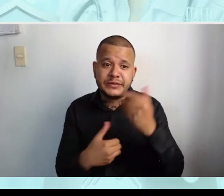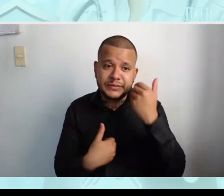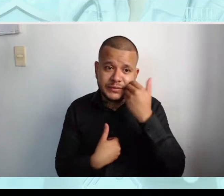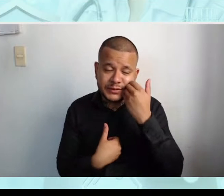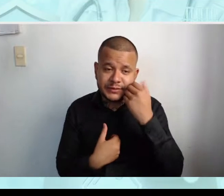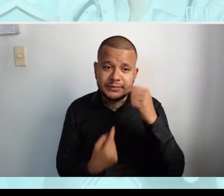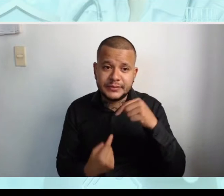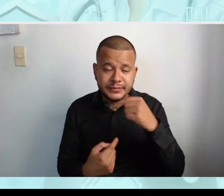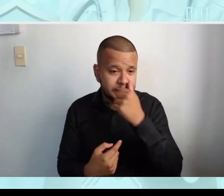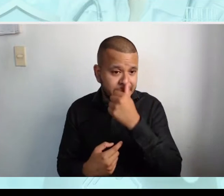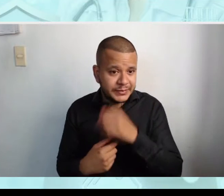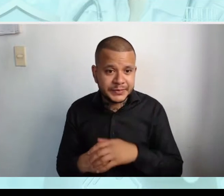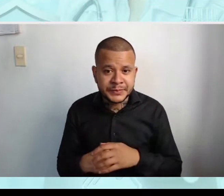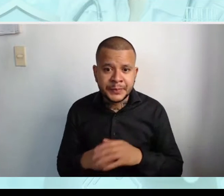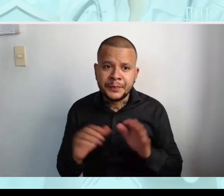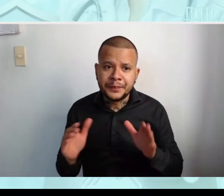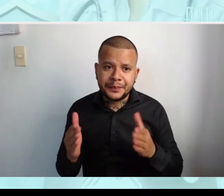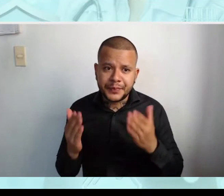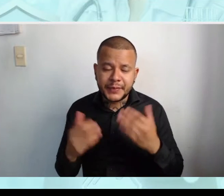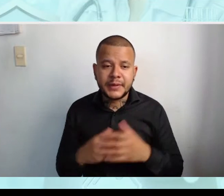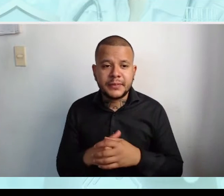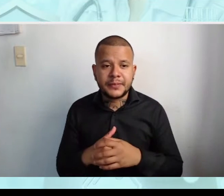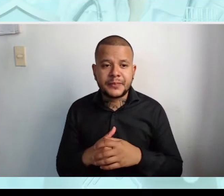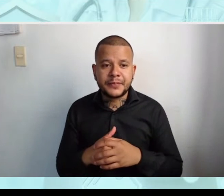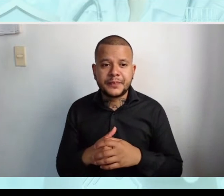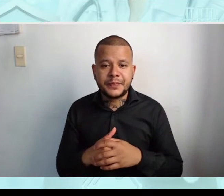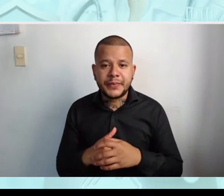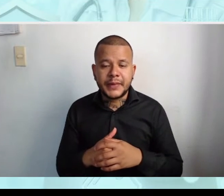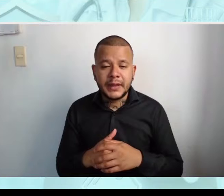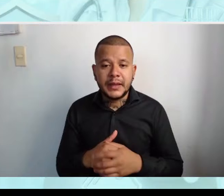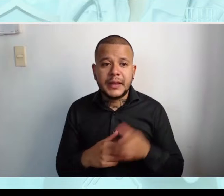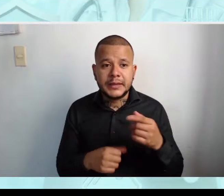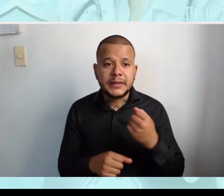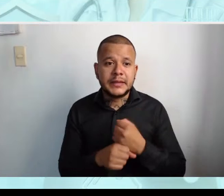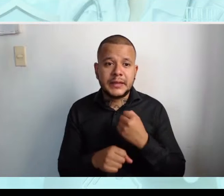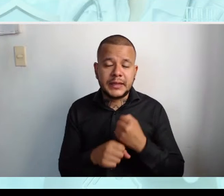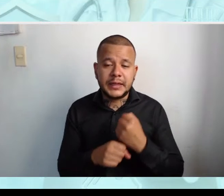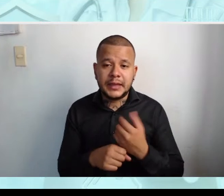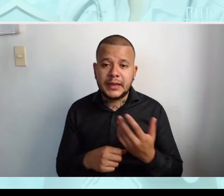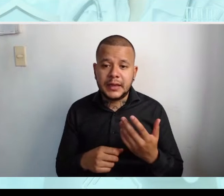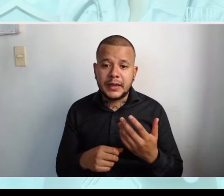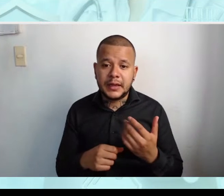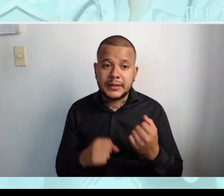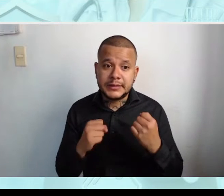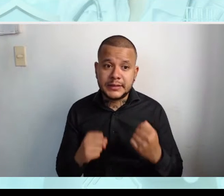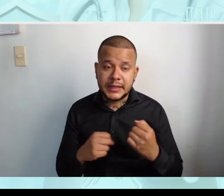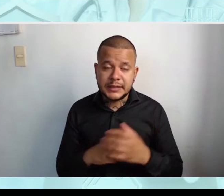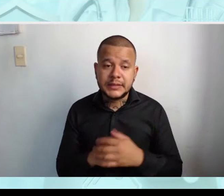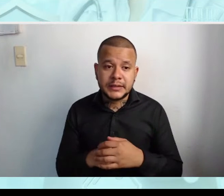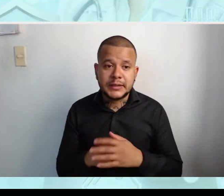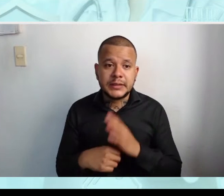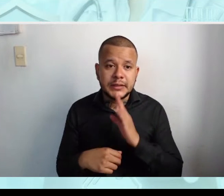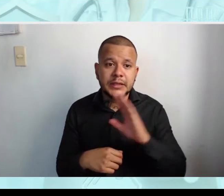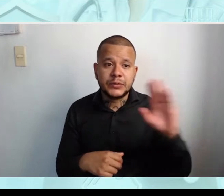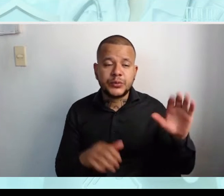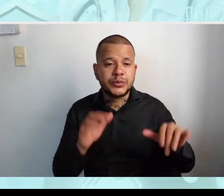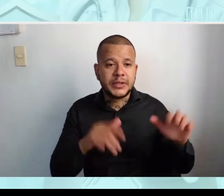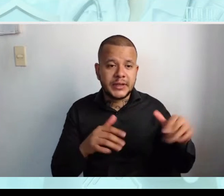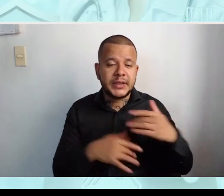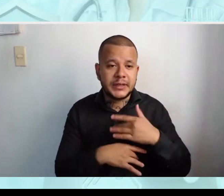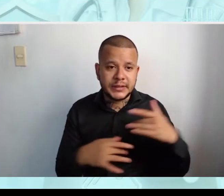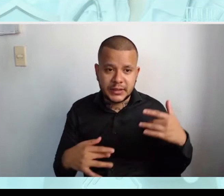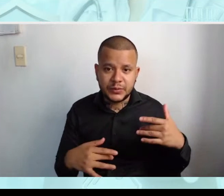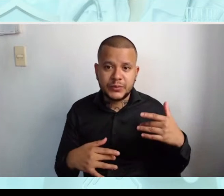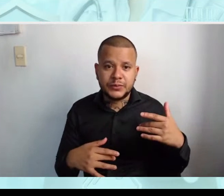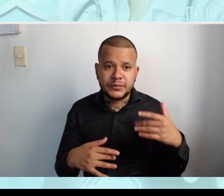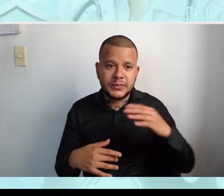está afrontando de la mejor manera. Ha sido pues una tarea bastante intensa que se ha liderado desde la Secretaría de Salud de